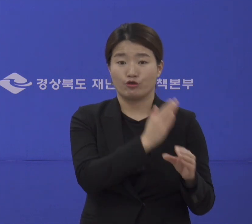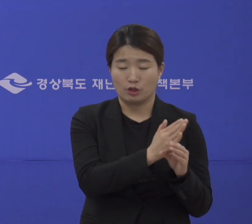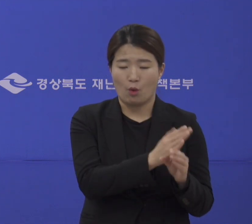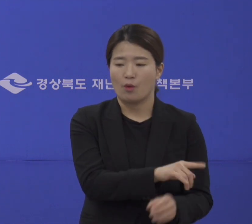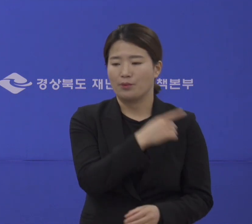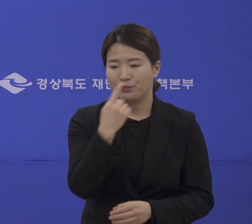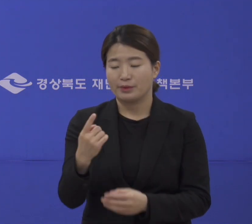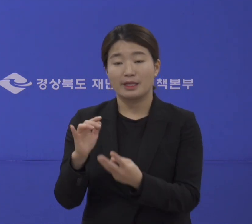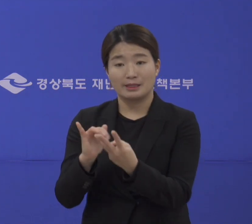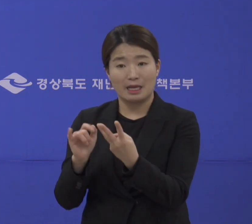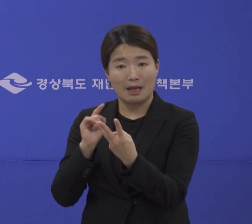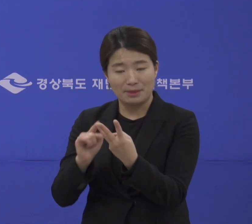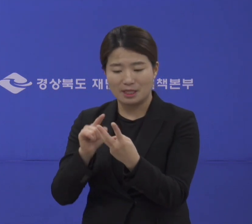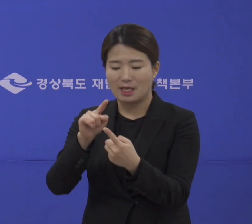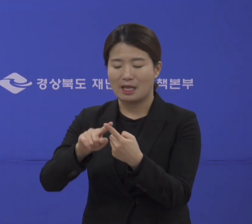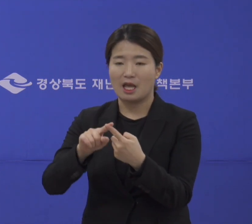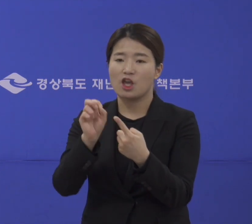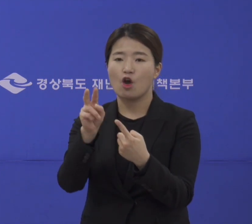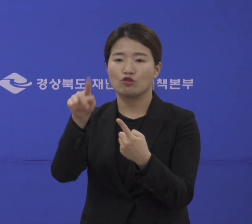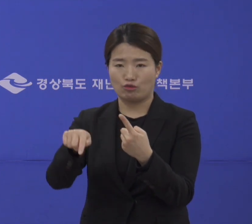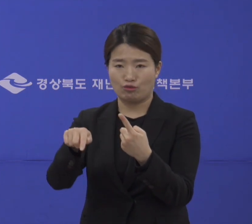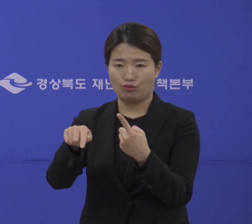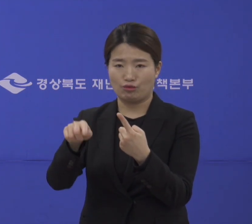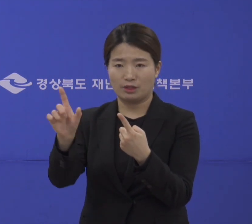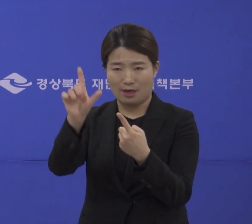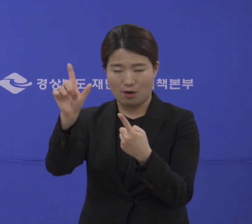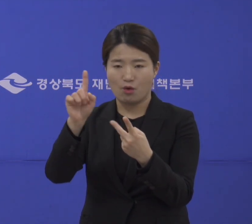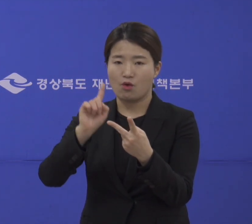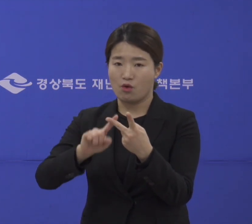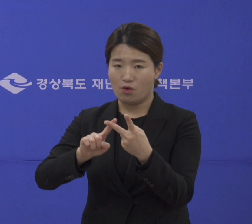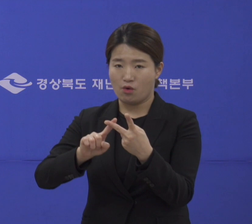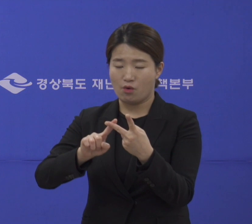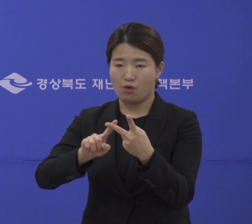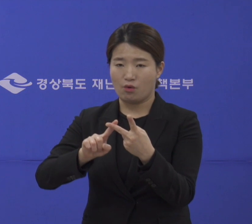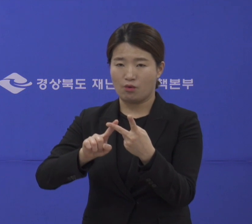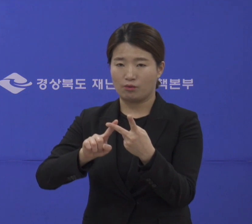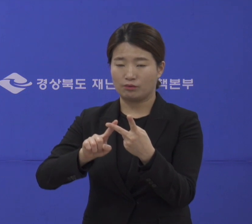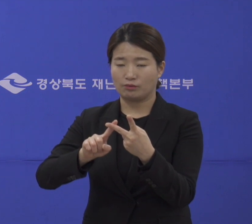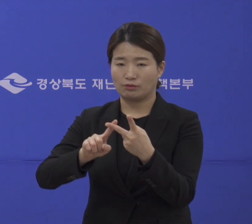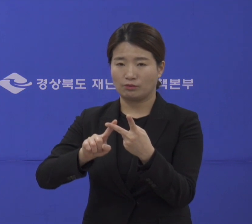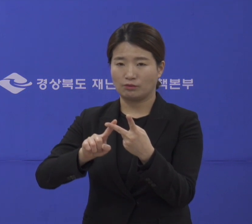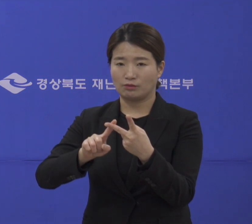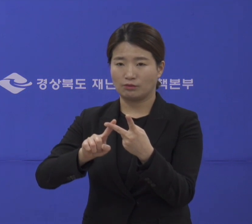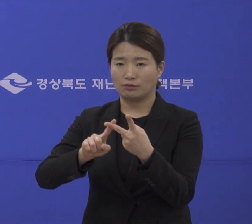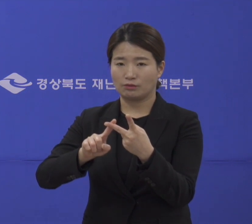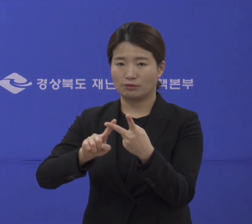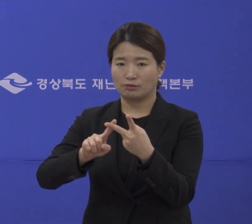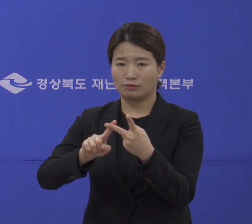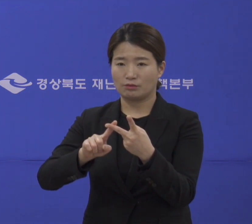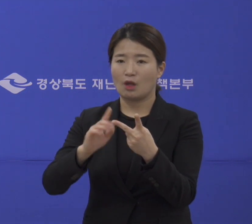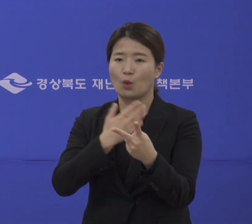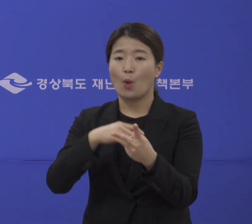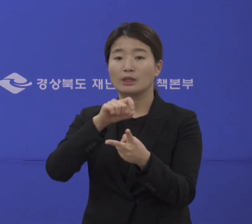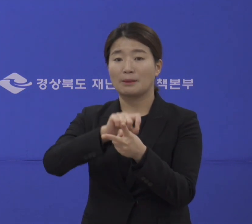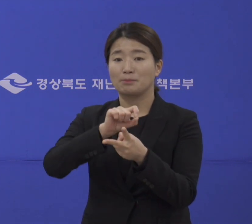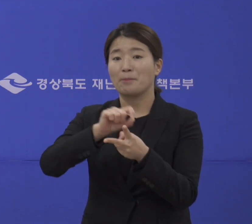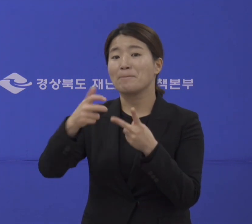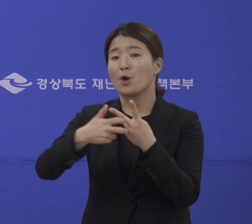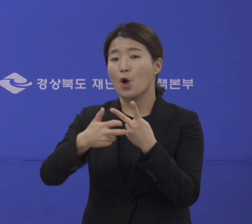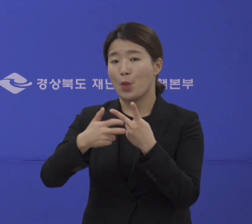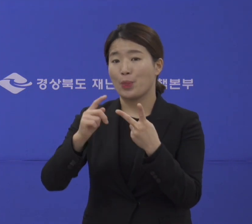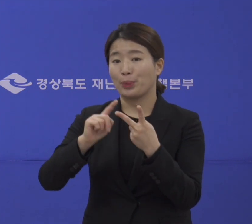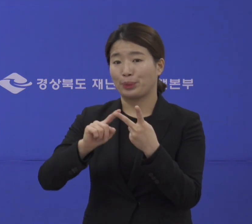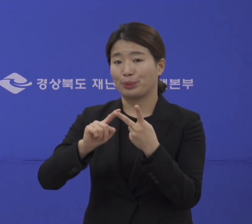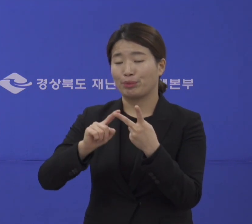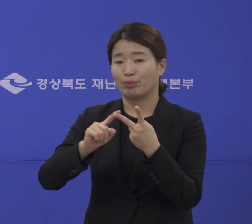3명이 한 분은 여수에 가 있고 또 한 분은 이미 보건소에서 이 두 사람을